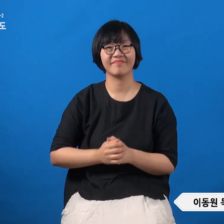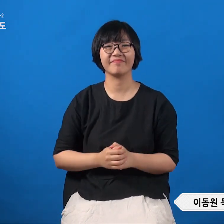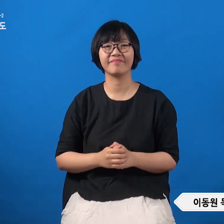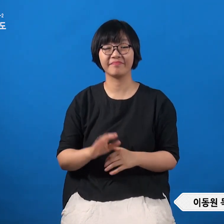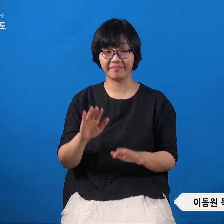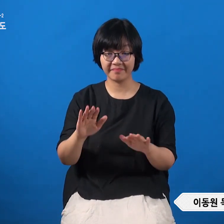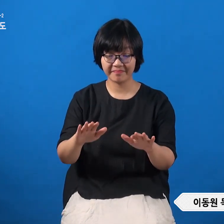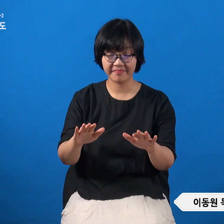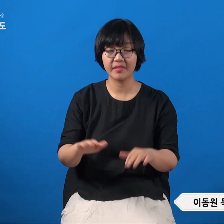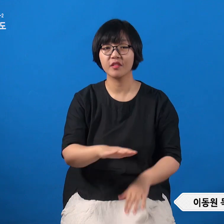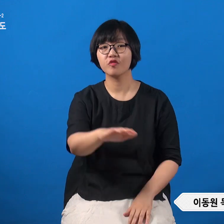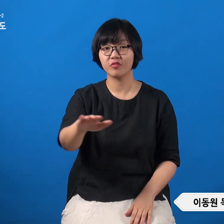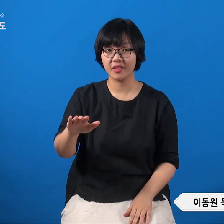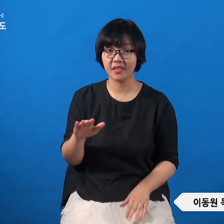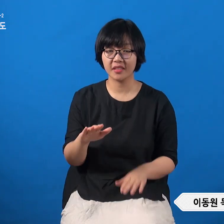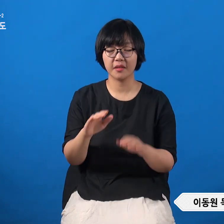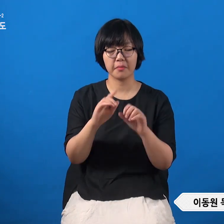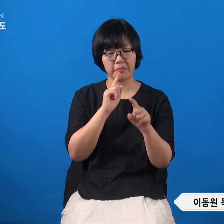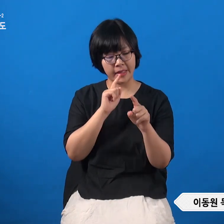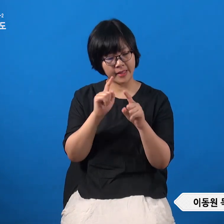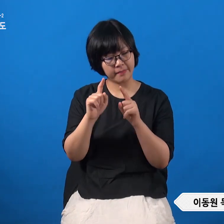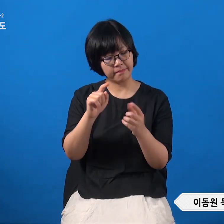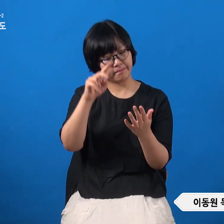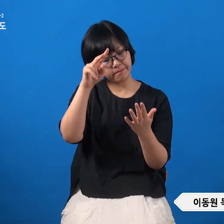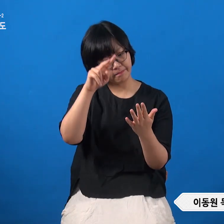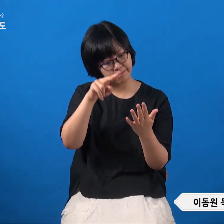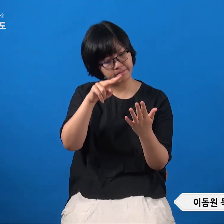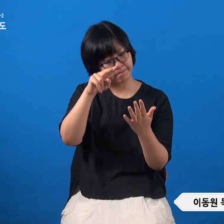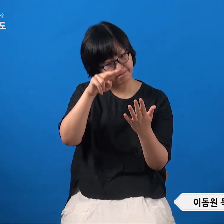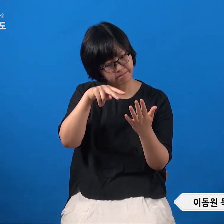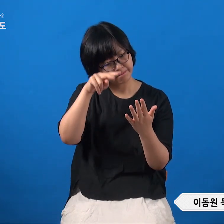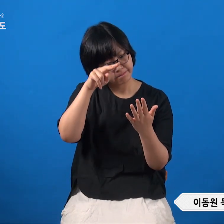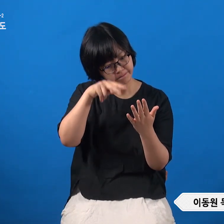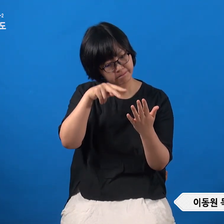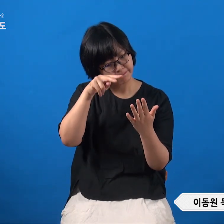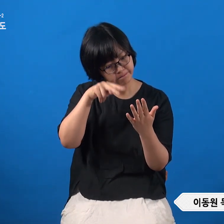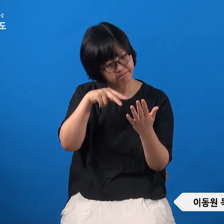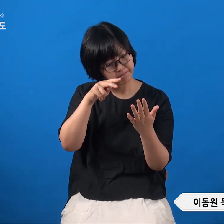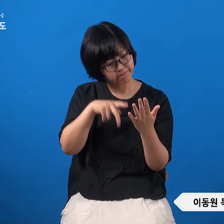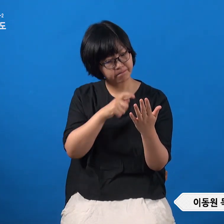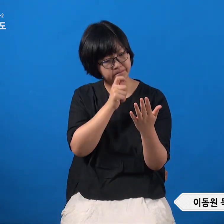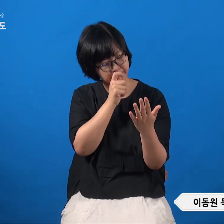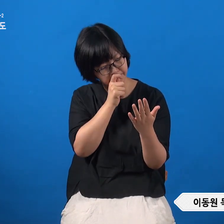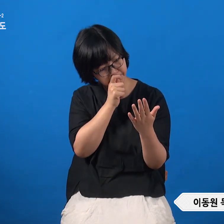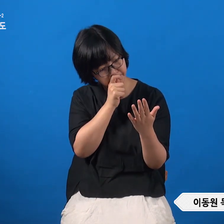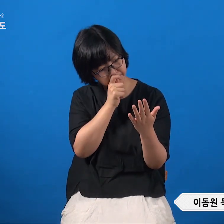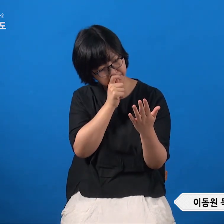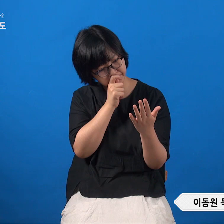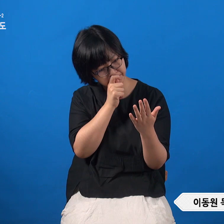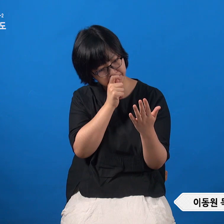우리가 조심성스럽게 본문의 그 내용 속에 들어가 묵상해 보면